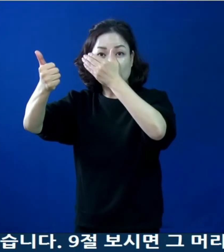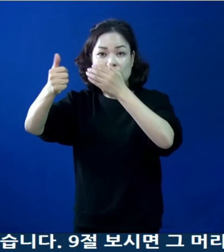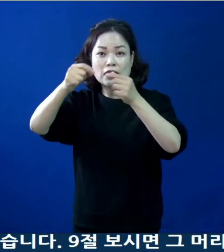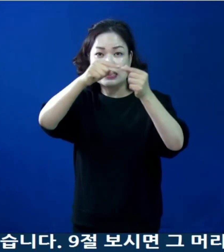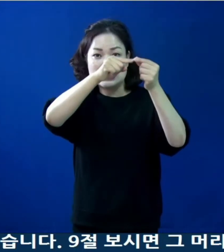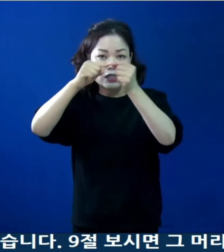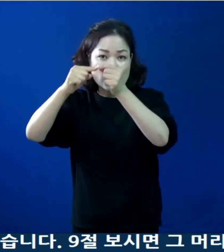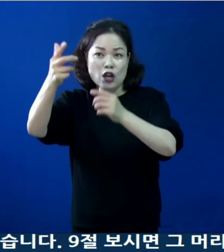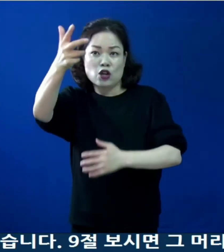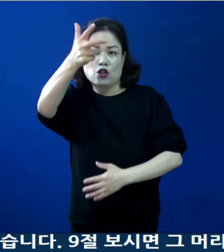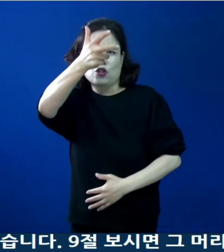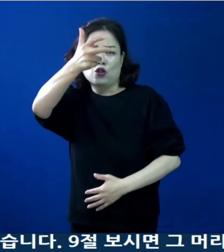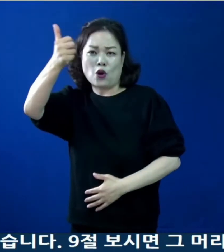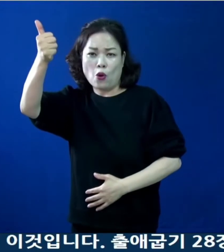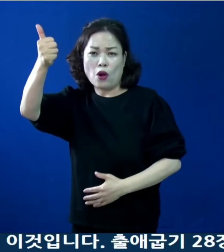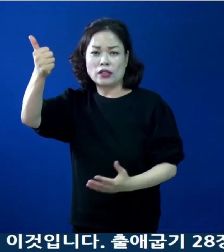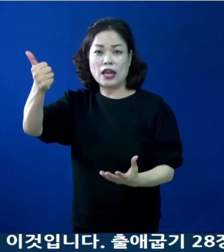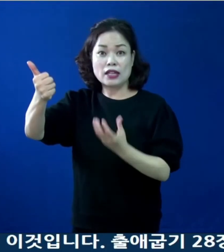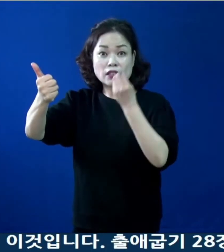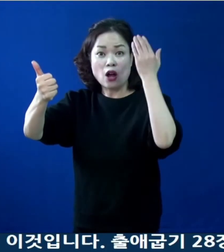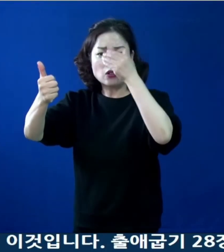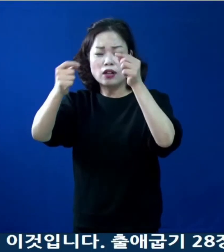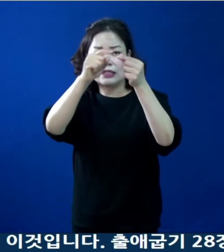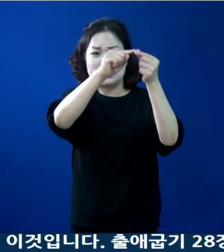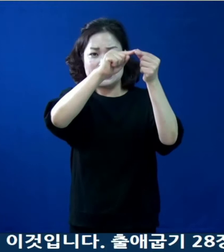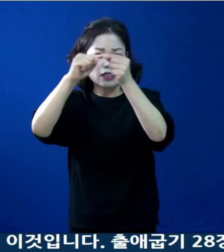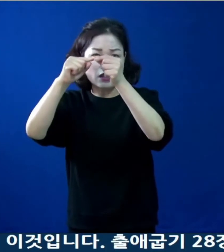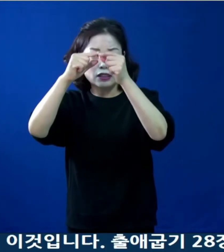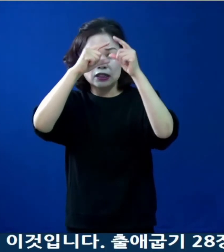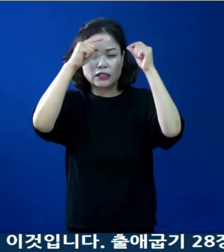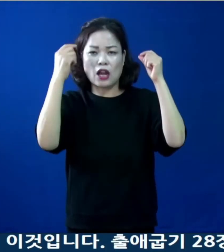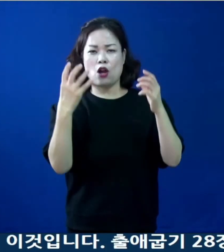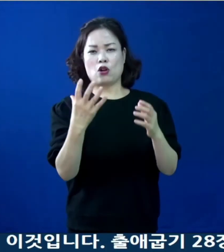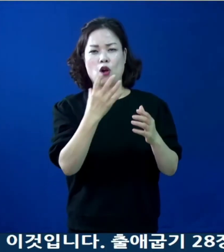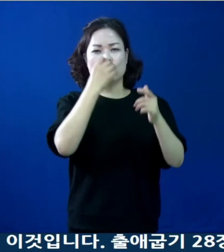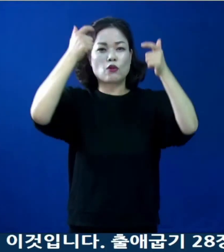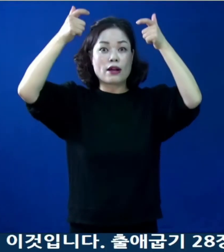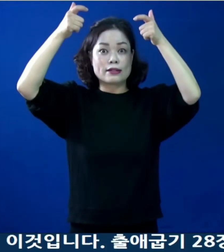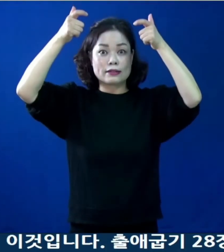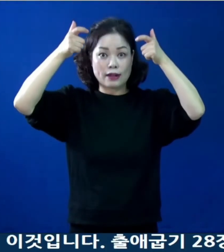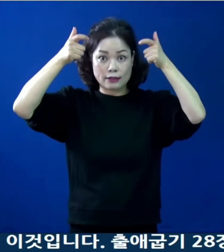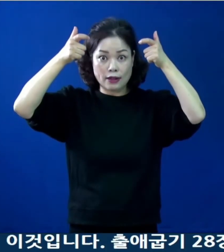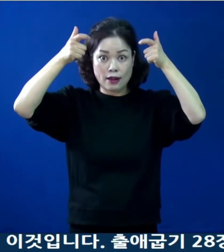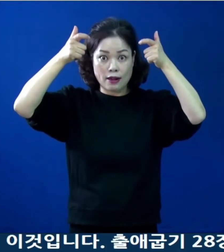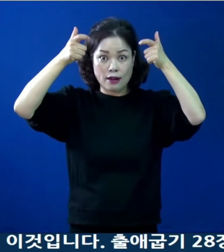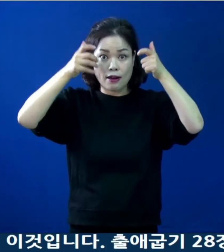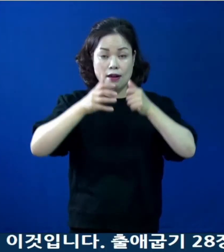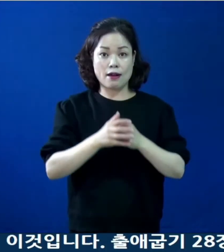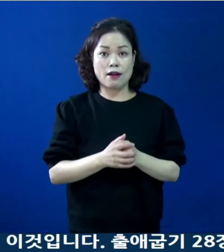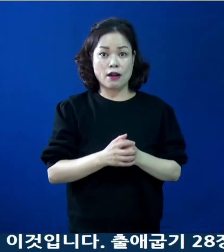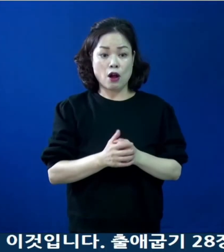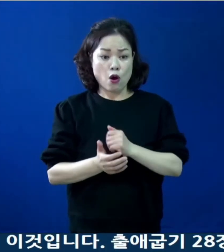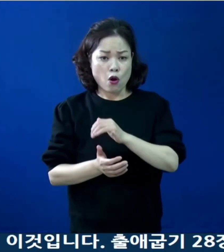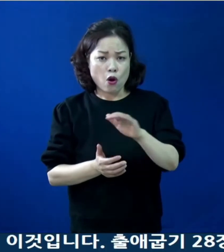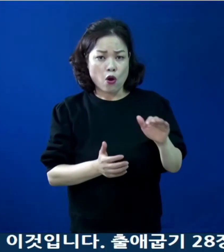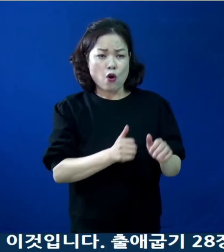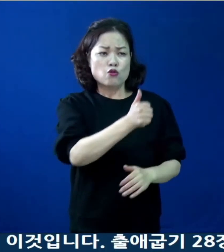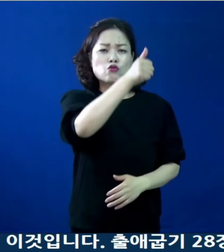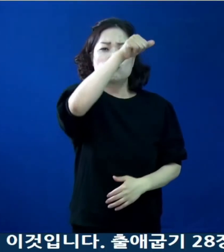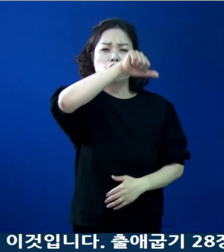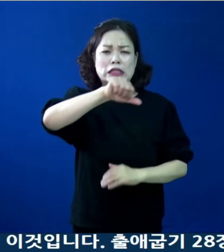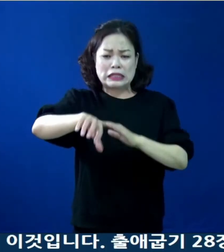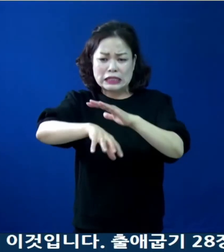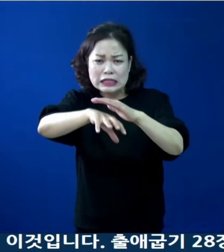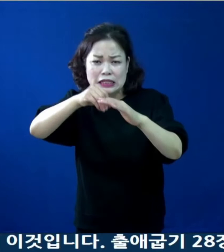글자는 여호와께 성결, 그게 써 있기 때문에 저 관이 거룩한 관이라는 겁니다. 사랑하는 여러분, 우림과 둠밈이